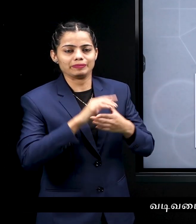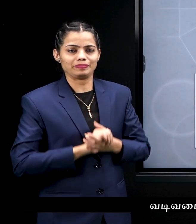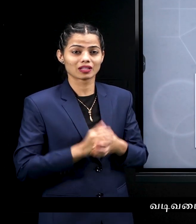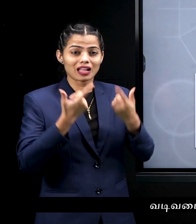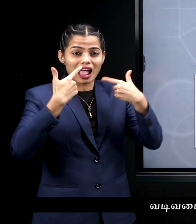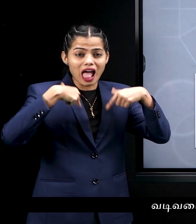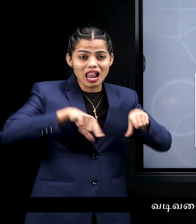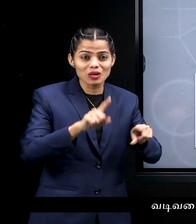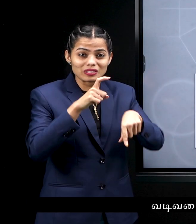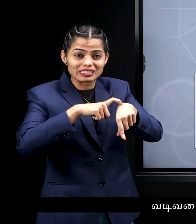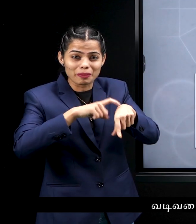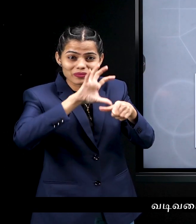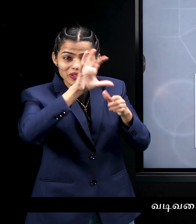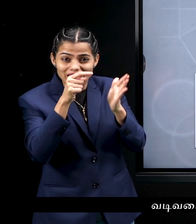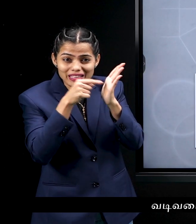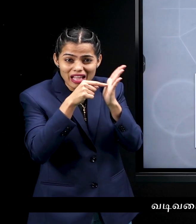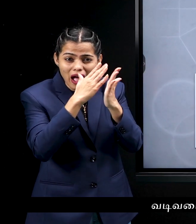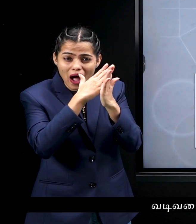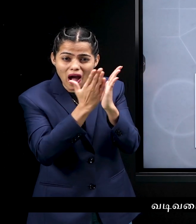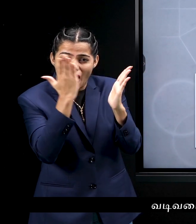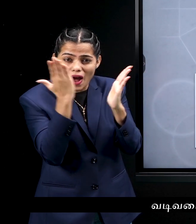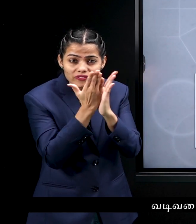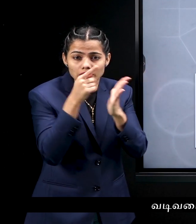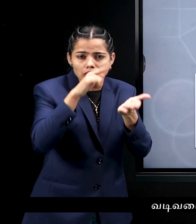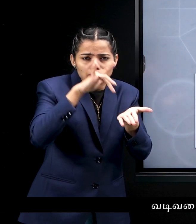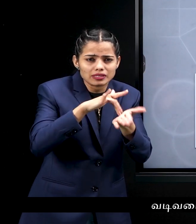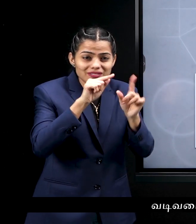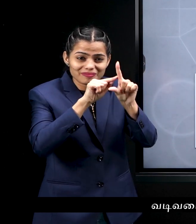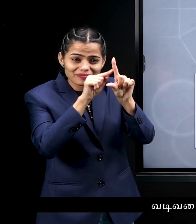அவை நம் உலகத்தை எப்படி வடிவமைக்கின்றன என்பதை கண்டுபிடிப்போம்.